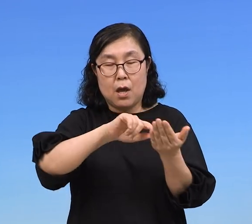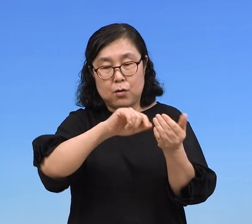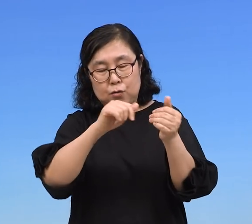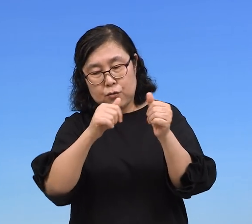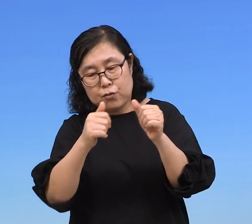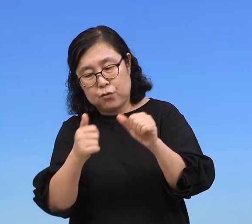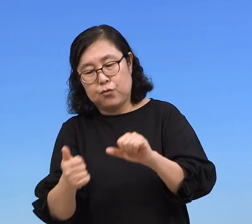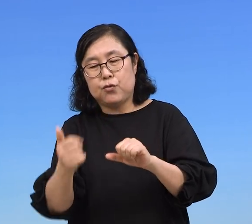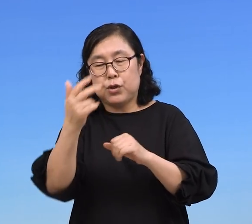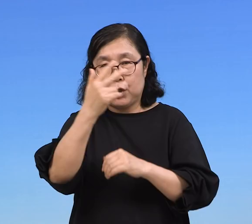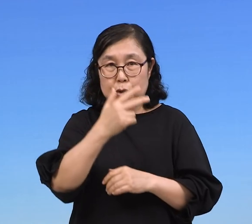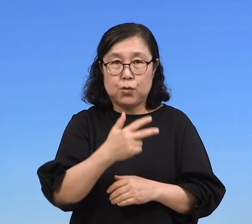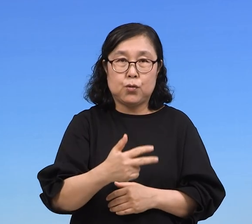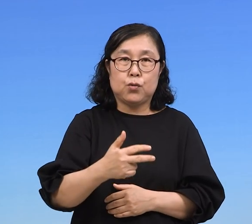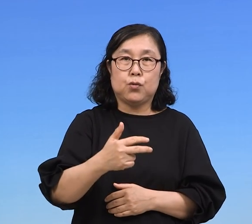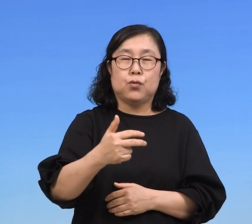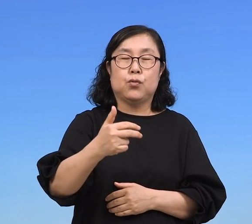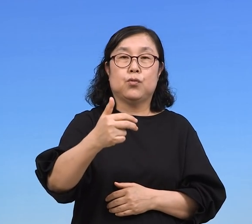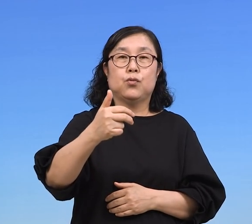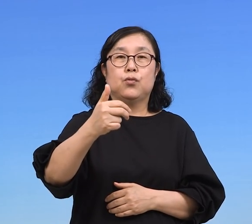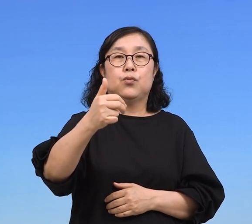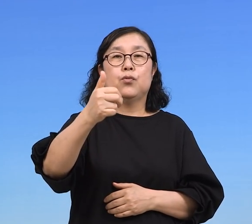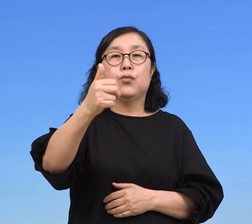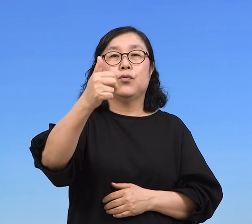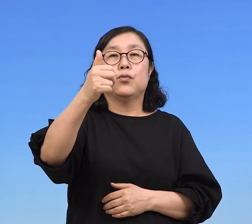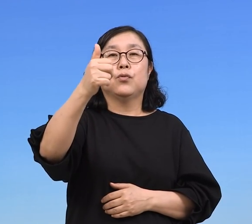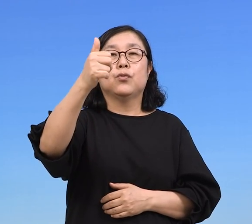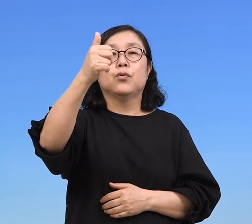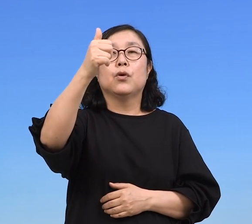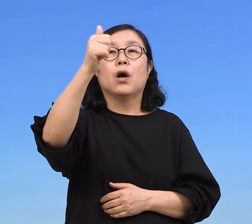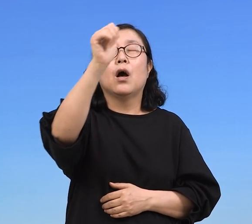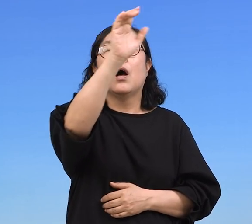우리 죄 위해 죽으신 주,